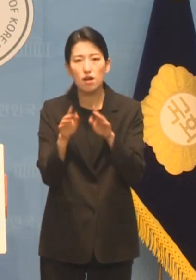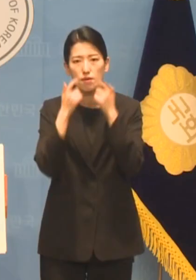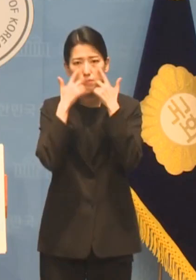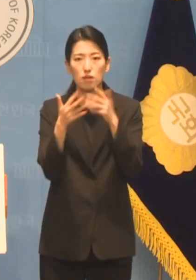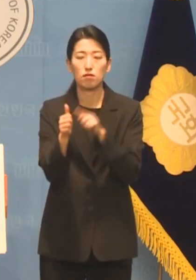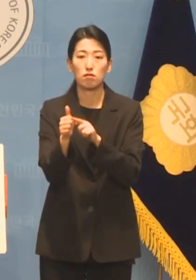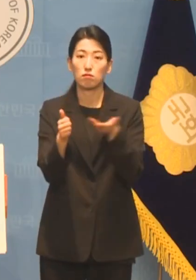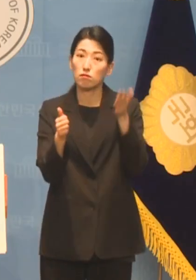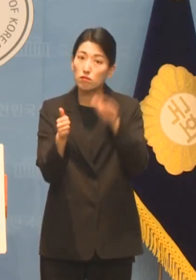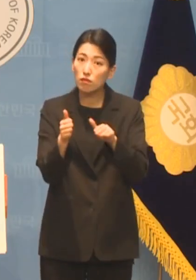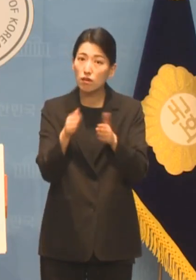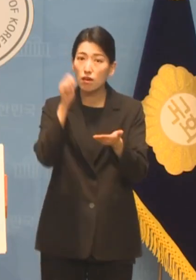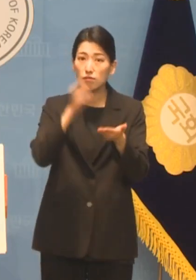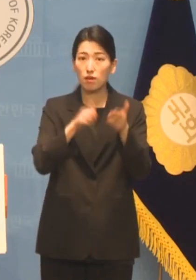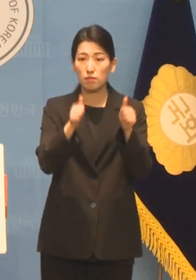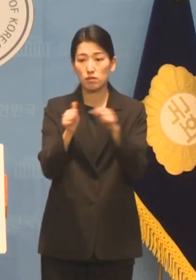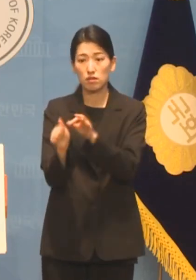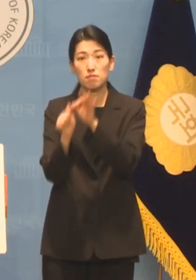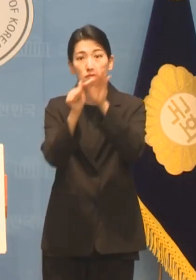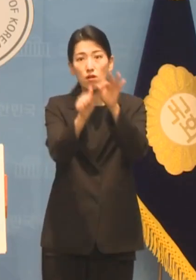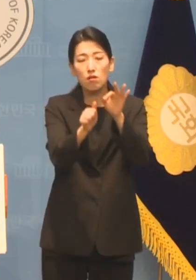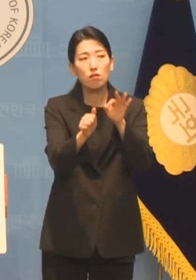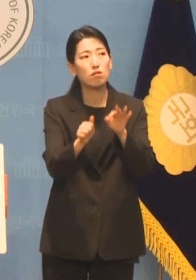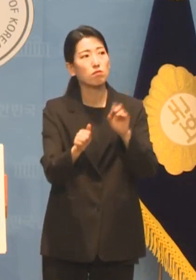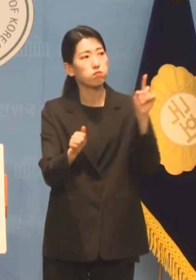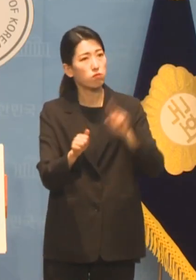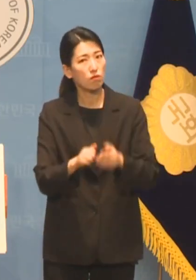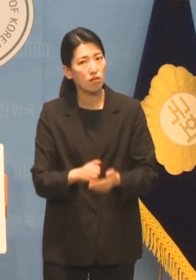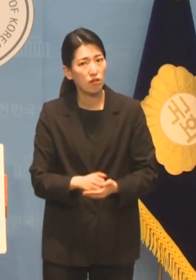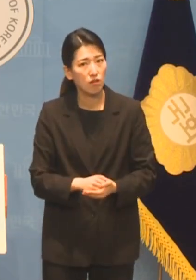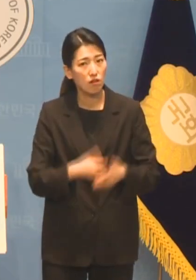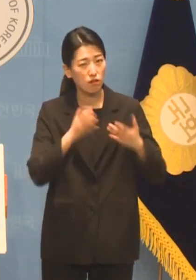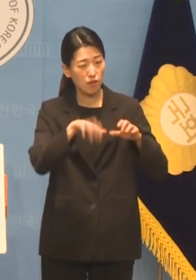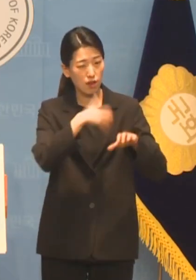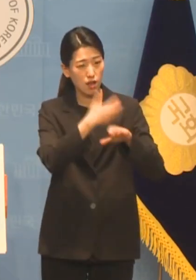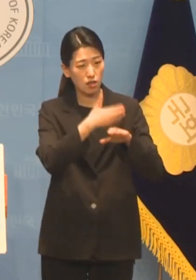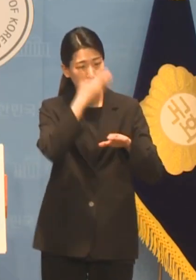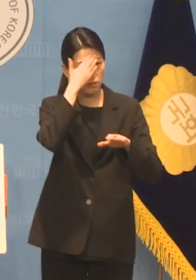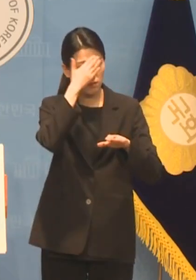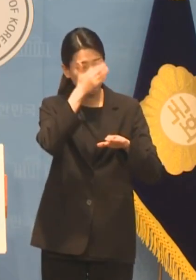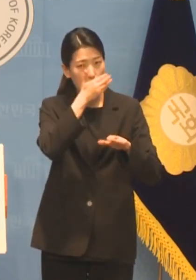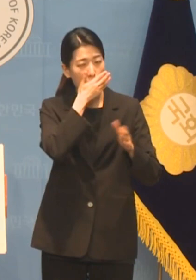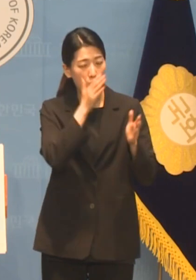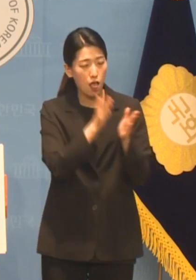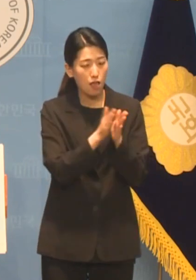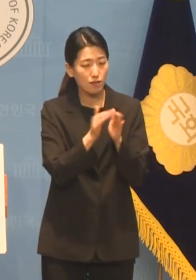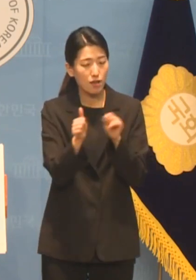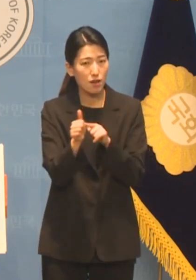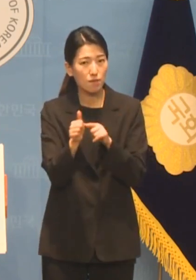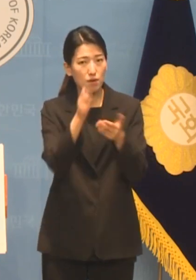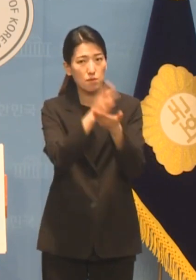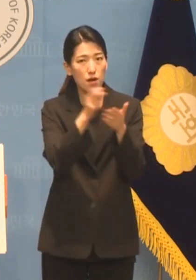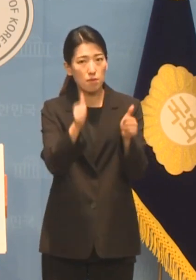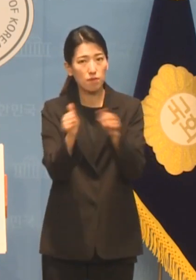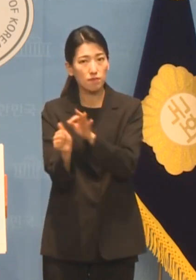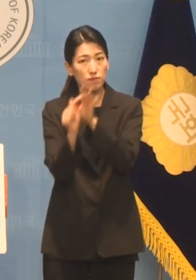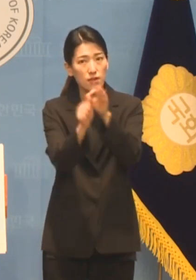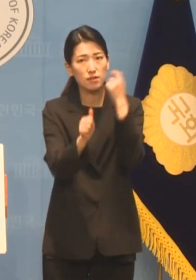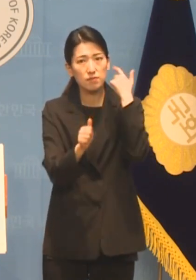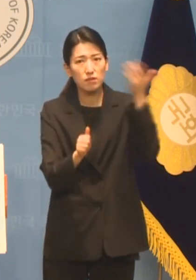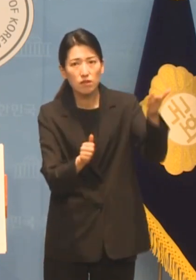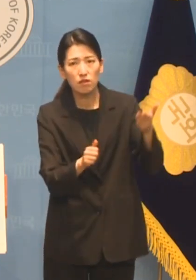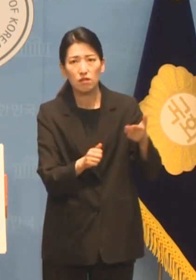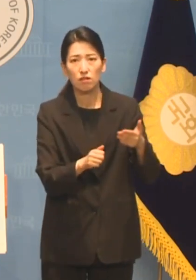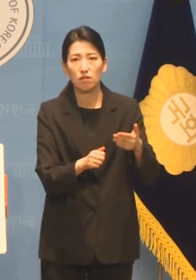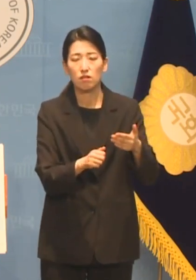지명한 것은 내란 세력을 헌법재판소에 신고자 하는 또 다른 내란 행위라고 생각합니다. 한덕수 총리는 내란